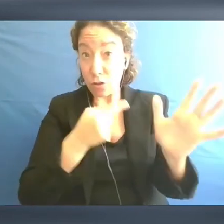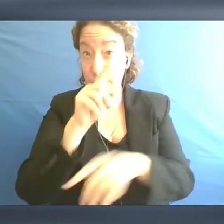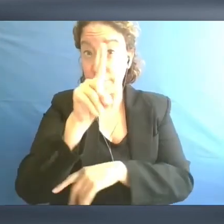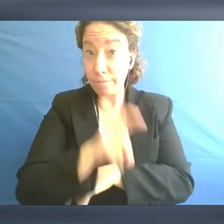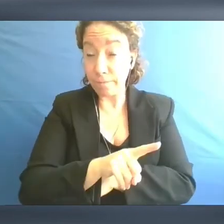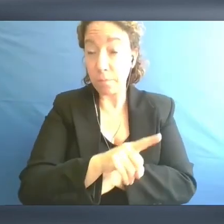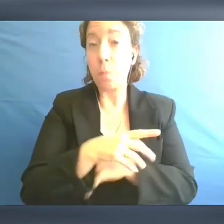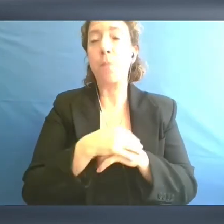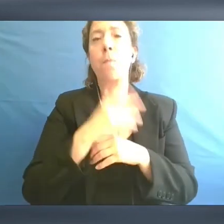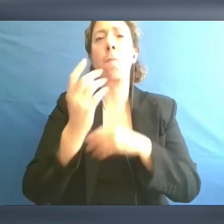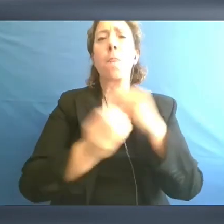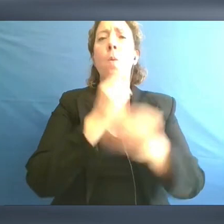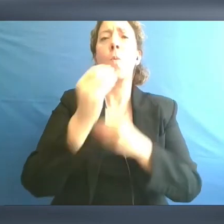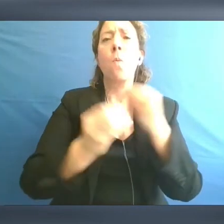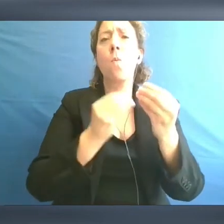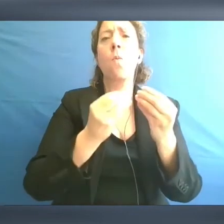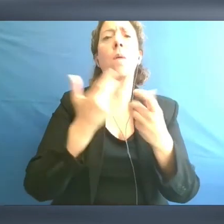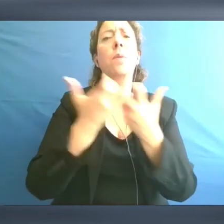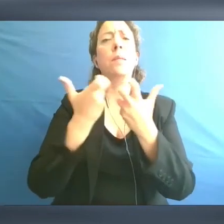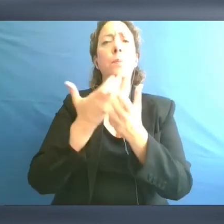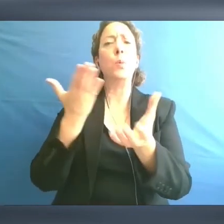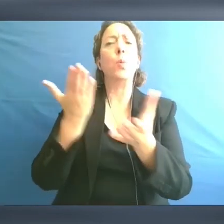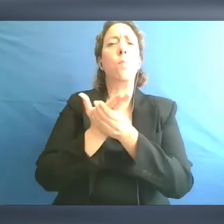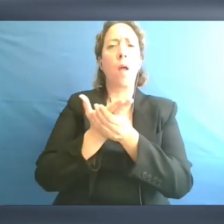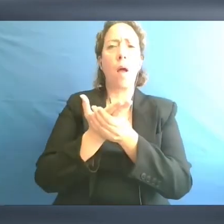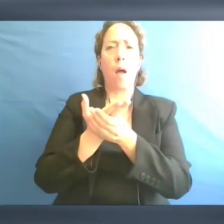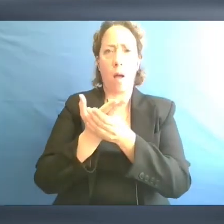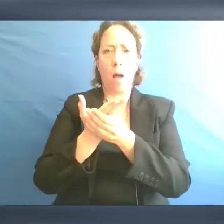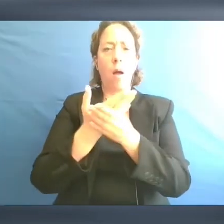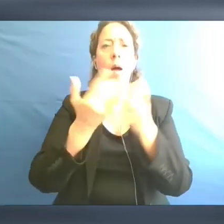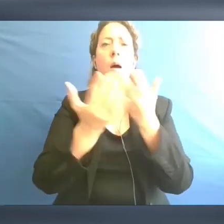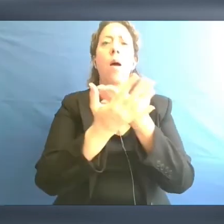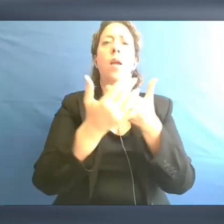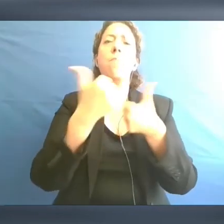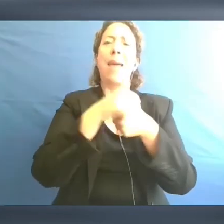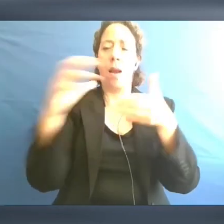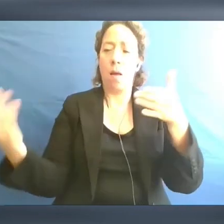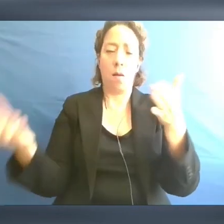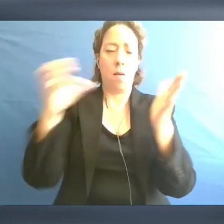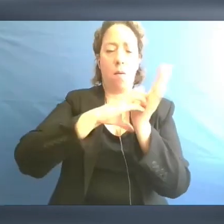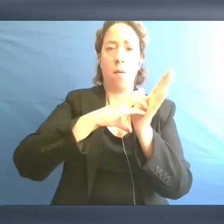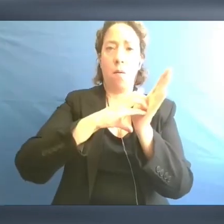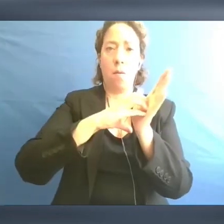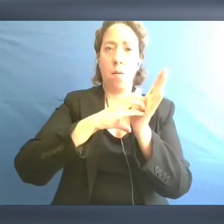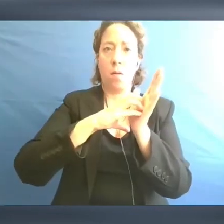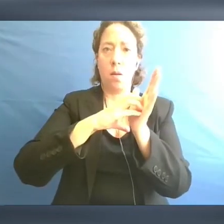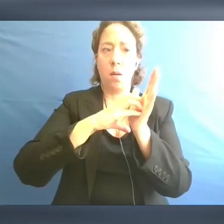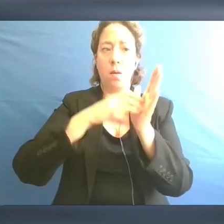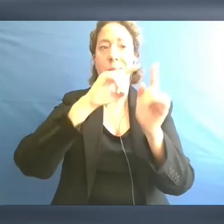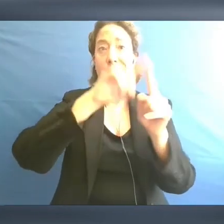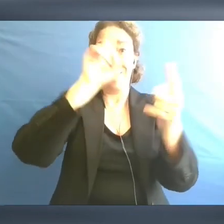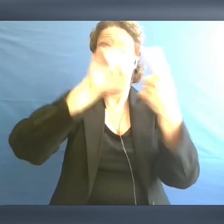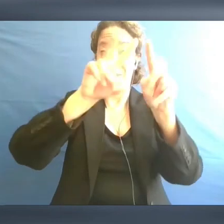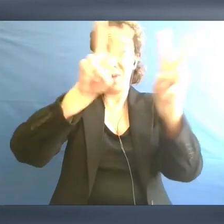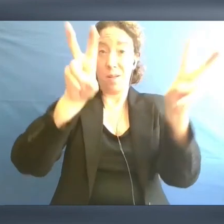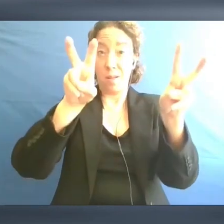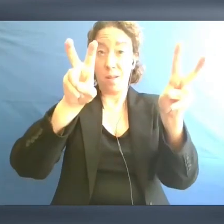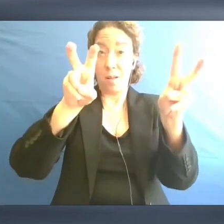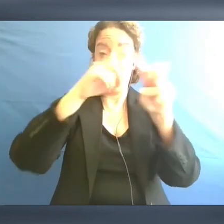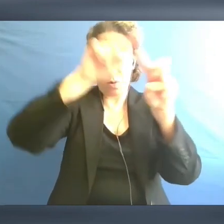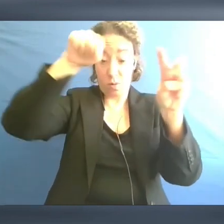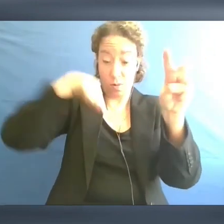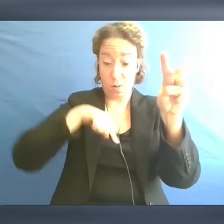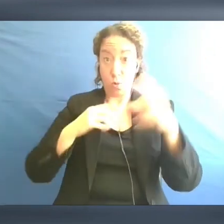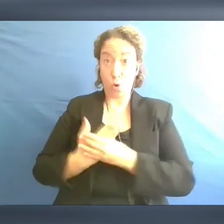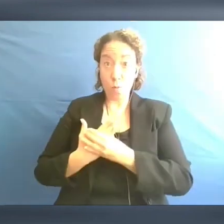Ou si le document est envoyé dans le corps d'un courrier électronique, est-ce qu'on peut considérer que le sujet du courriel fournit un titre pour ce document ou est-ce